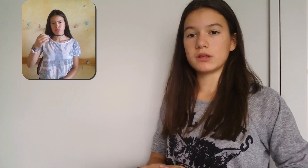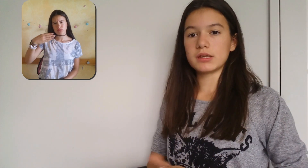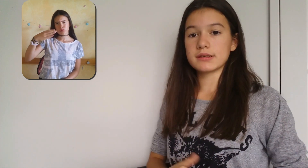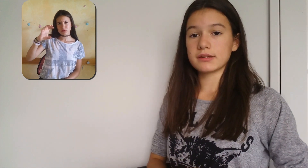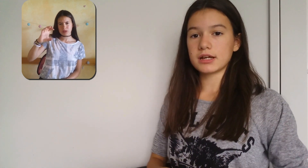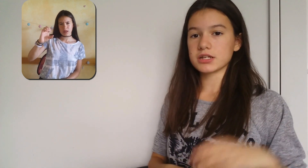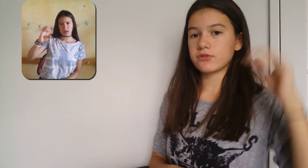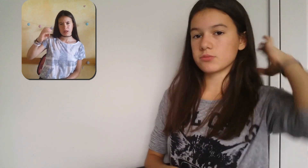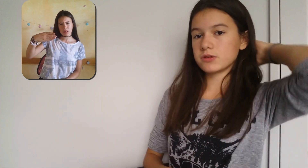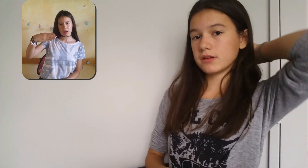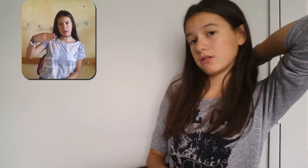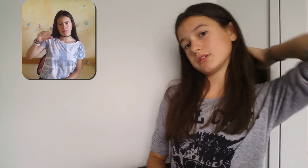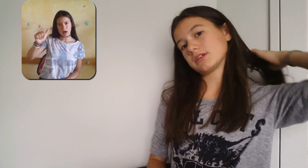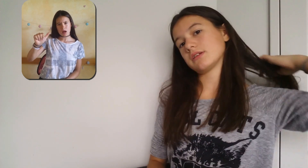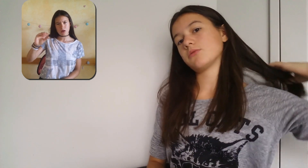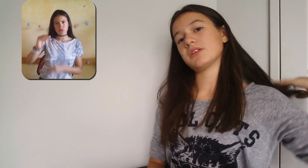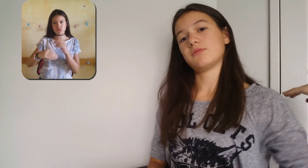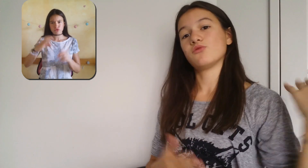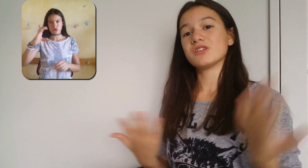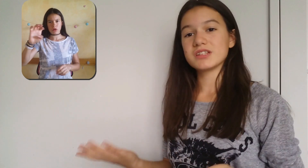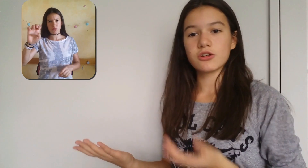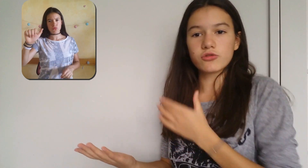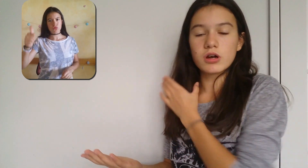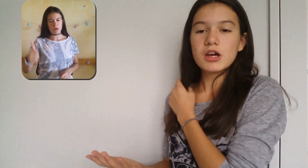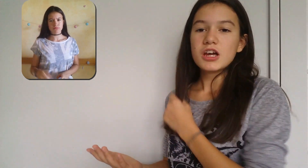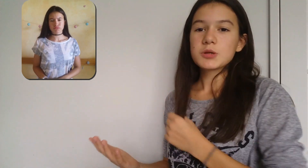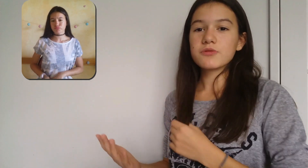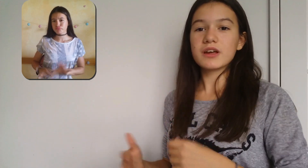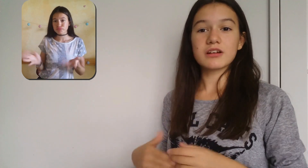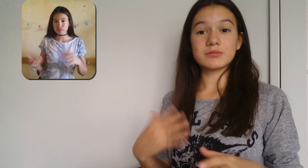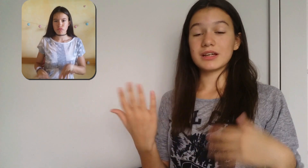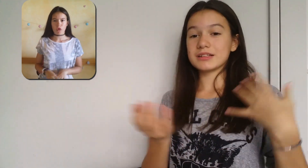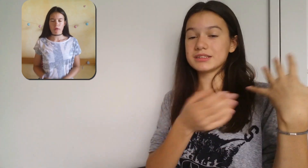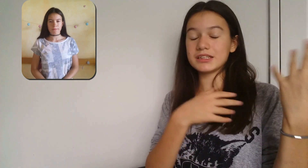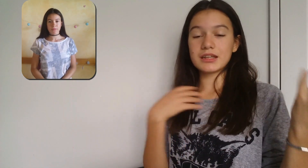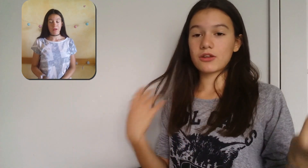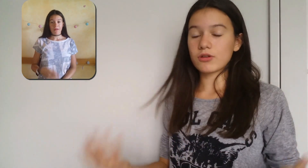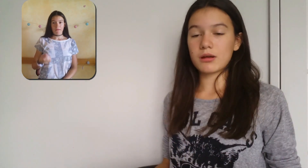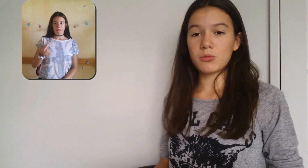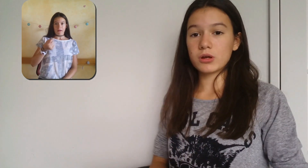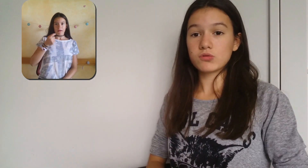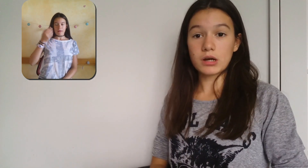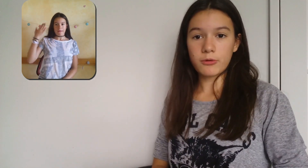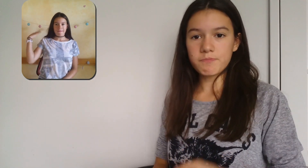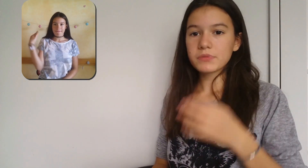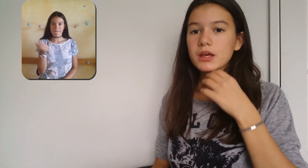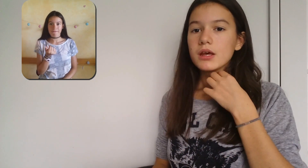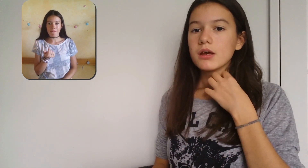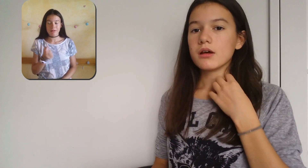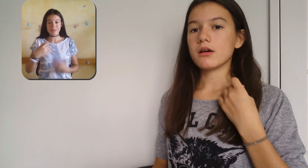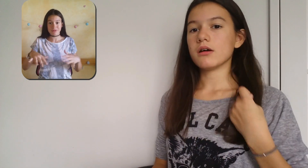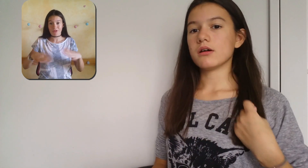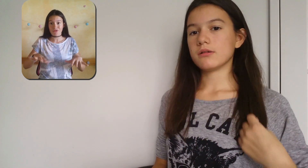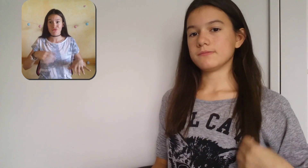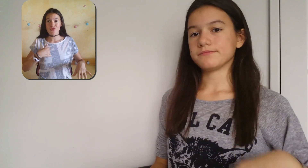dans la rue signer, etc. À chaque fois, je me disais, oh, ça serait tellement bien si moi aussi un jour, je pouvais être comme ça, signer naturellement et couramment.